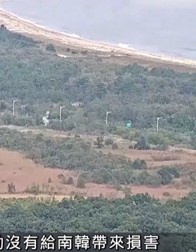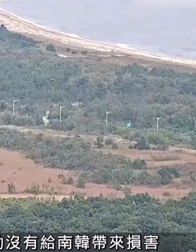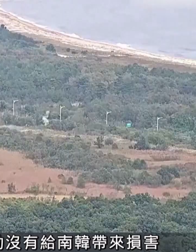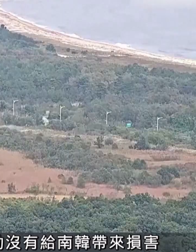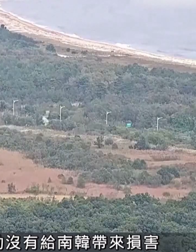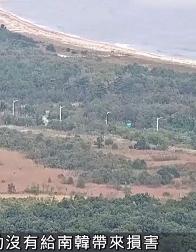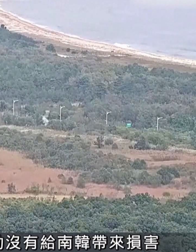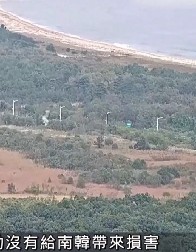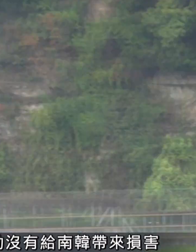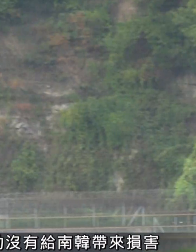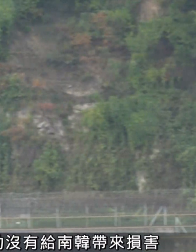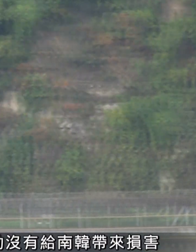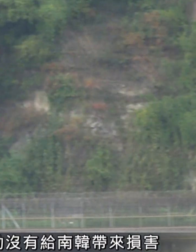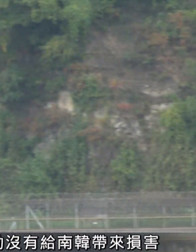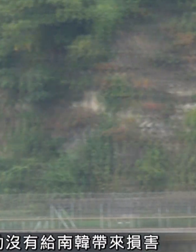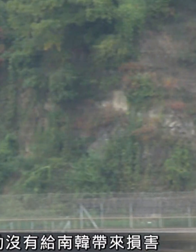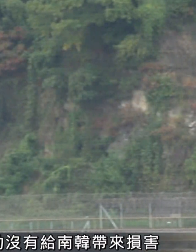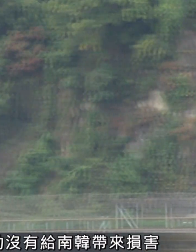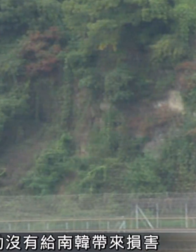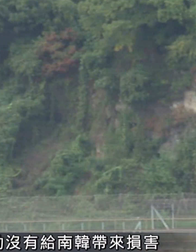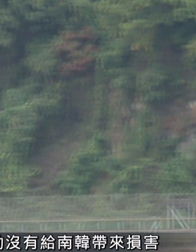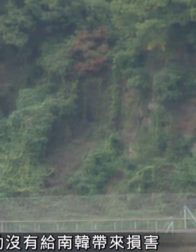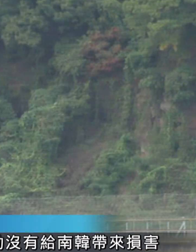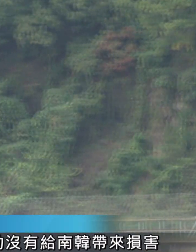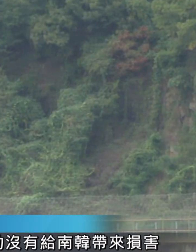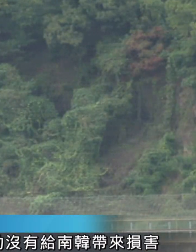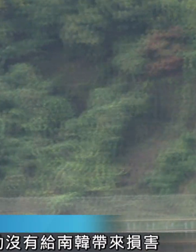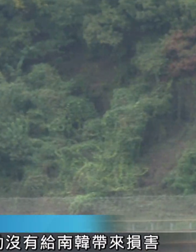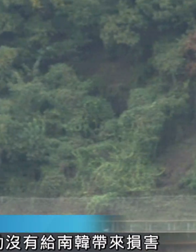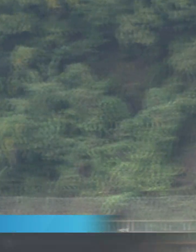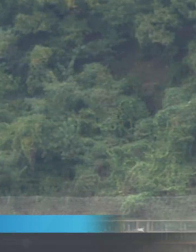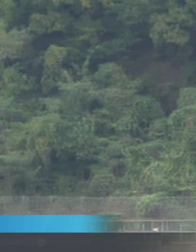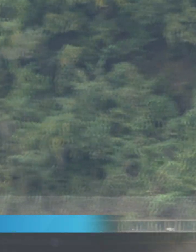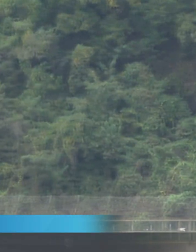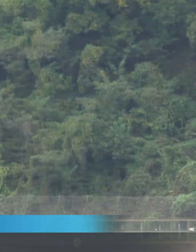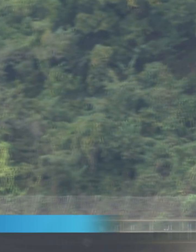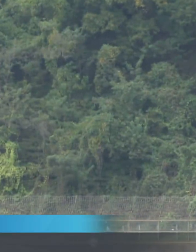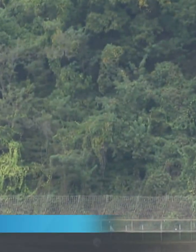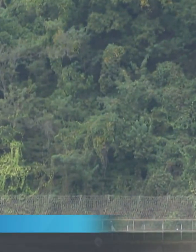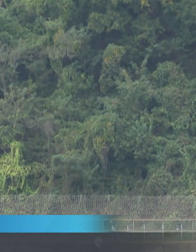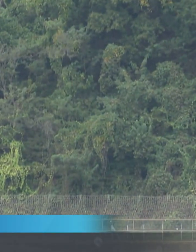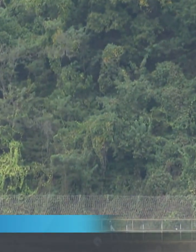韩带来损害，但军方正严密监控北韩。公视新闻沈露佩编译。